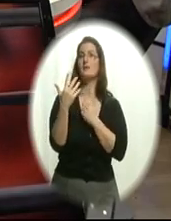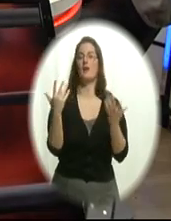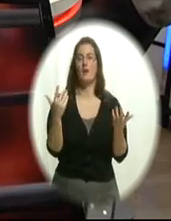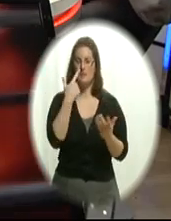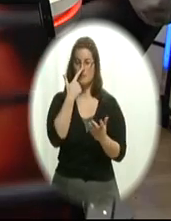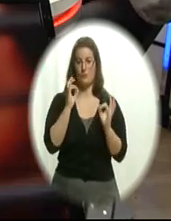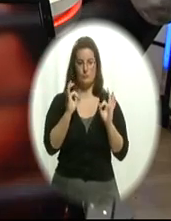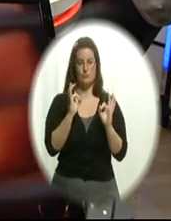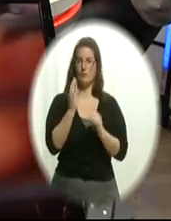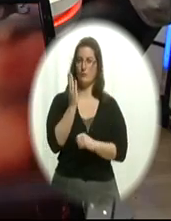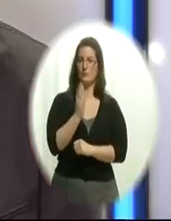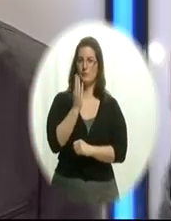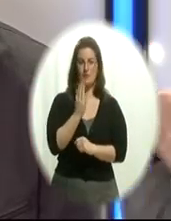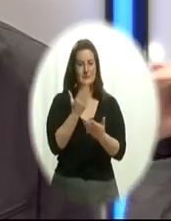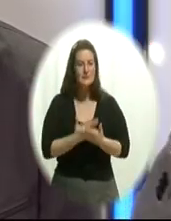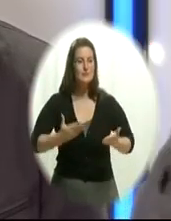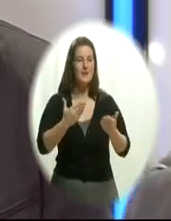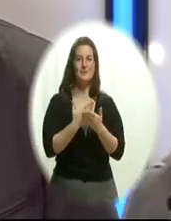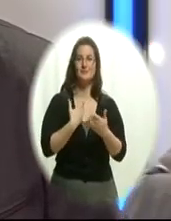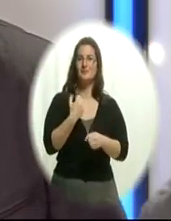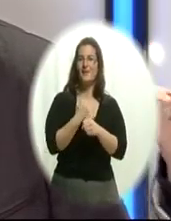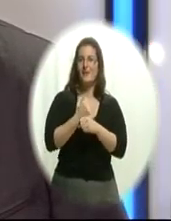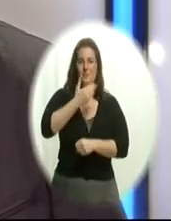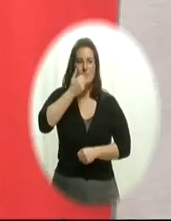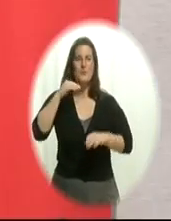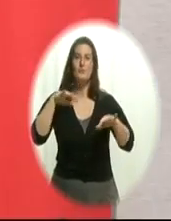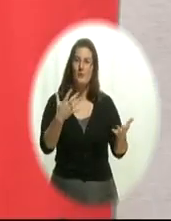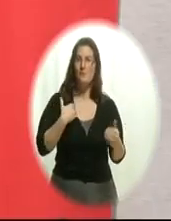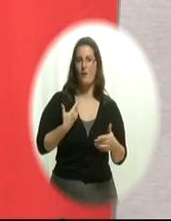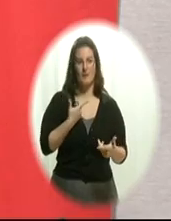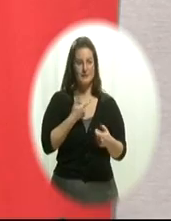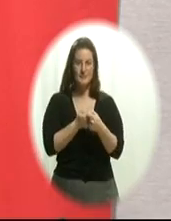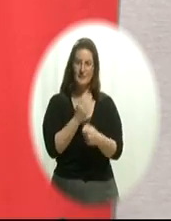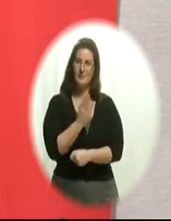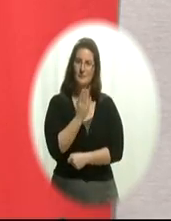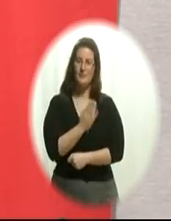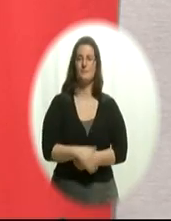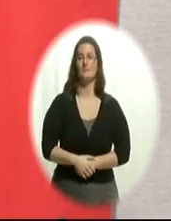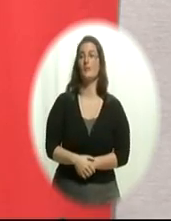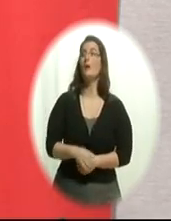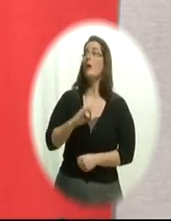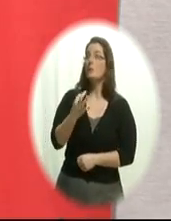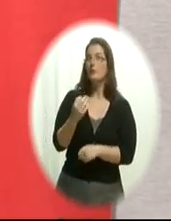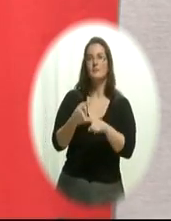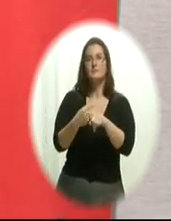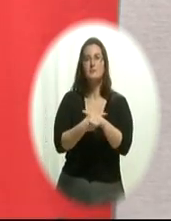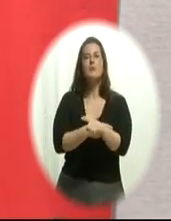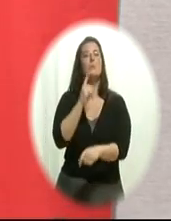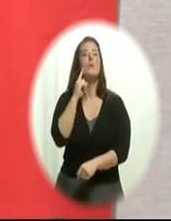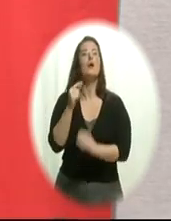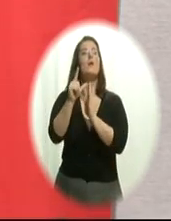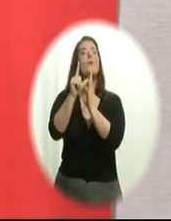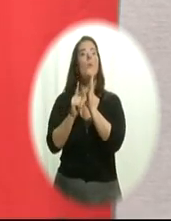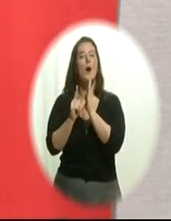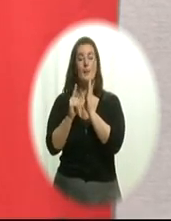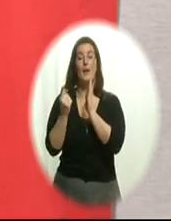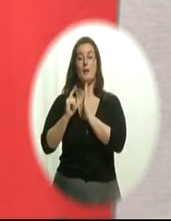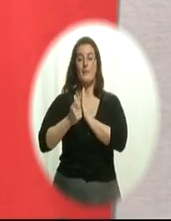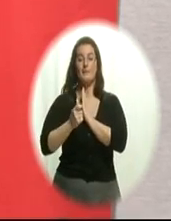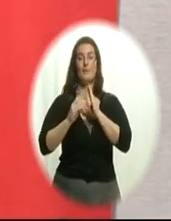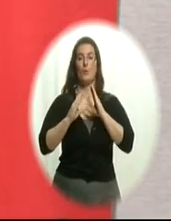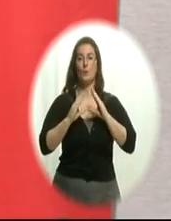pour améliorer la situation de travail. Au fur et à mesure des années, parce que la mise en place de la loi était pas